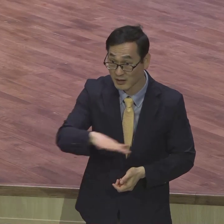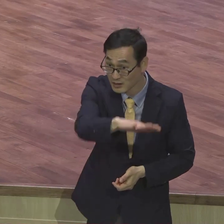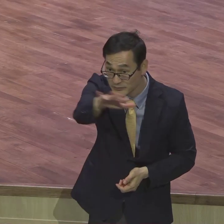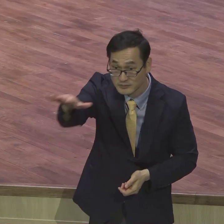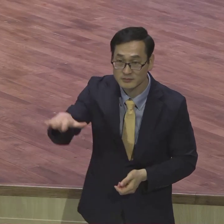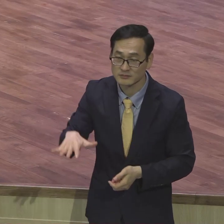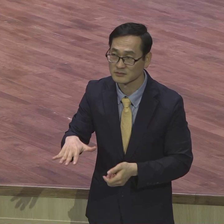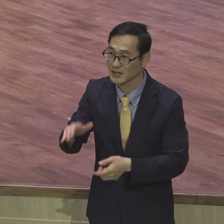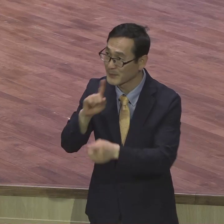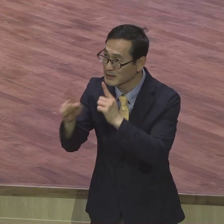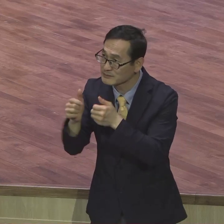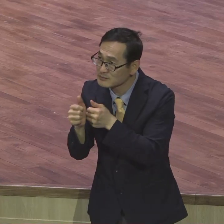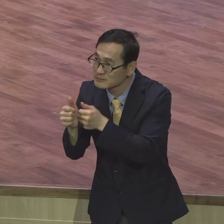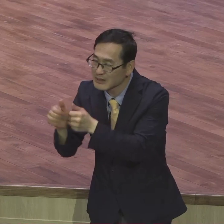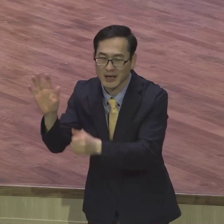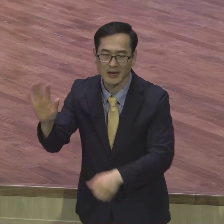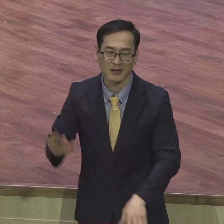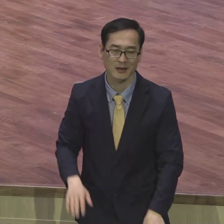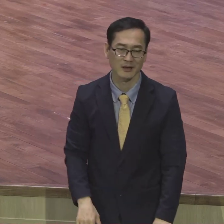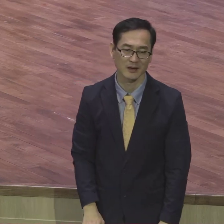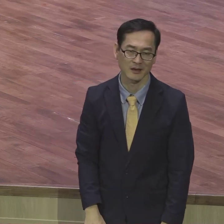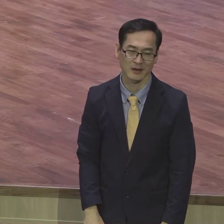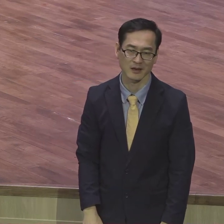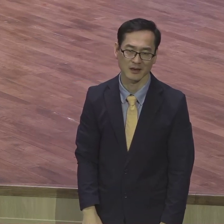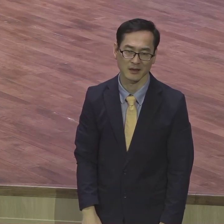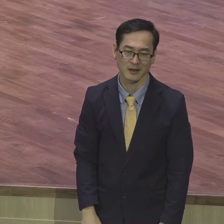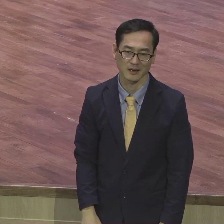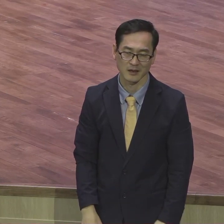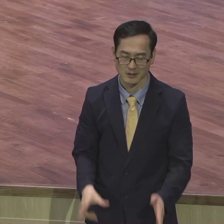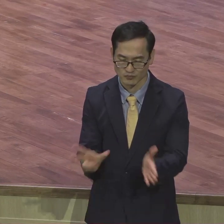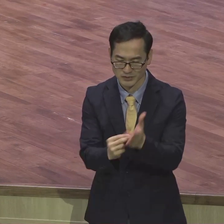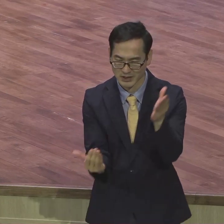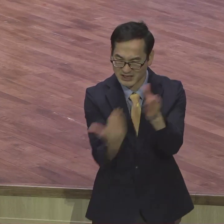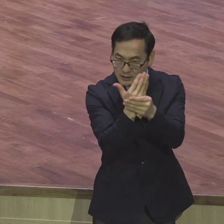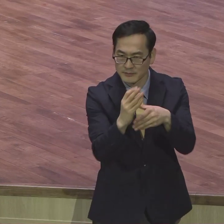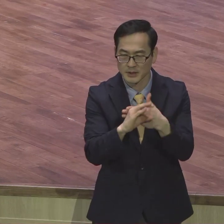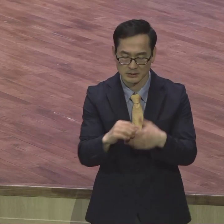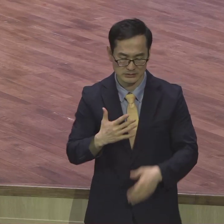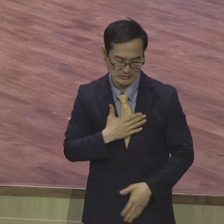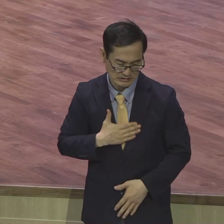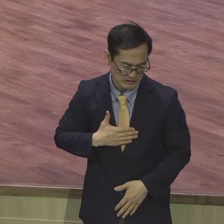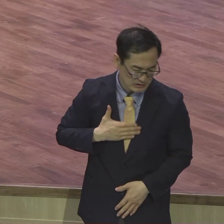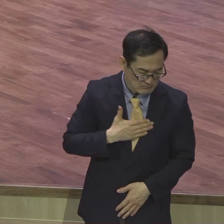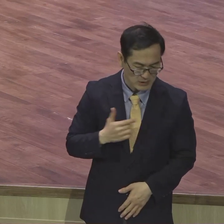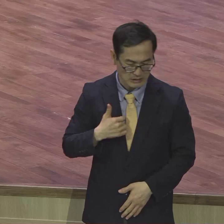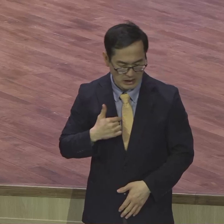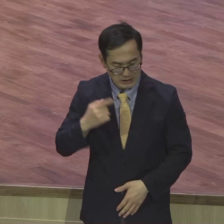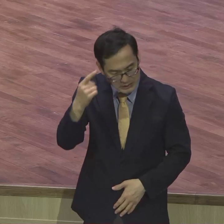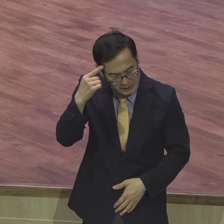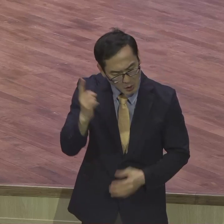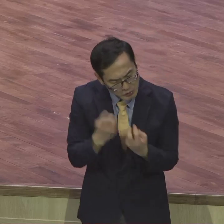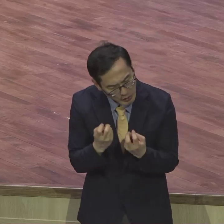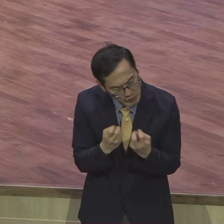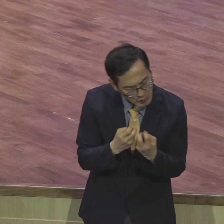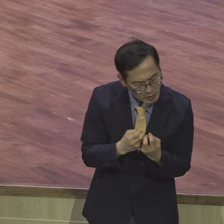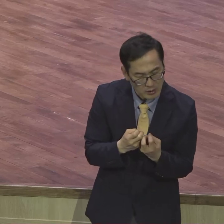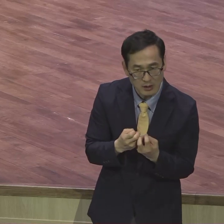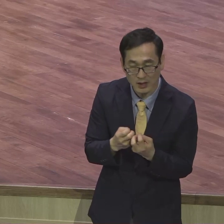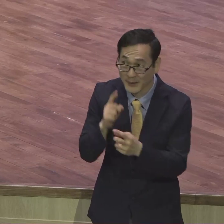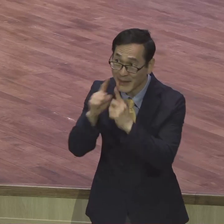안가요. 모든 것은 다 문제 생기면 자기 기분 자기 감정 자기 경험 자기 생각으로 따라가요.